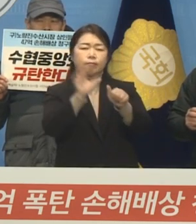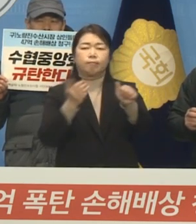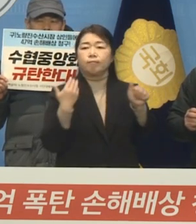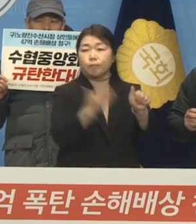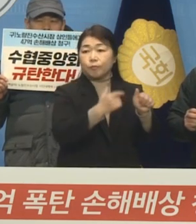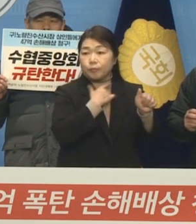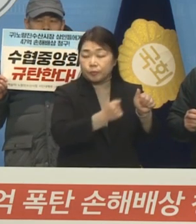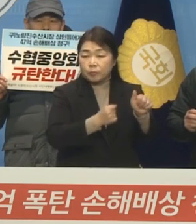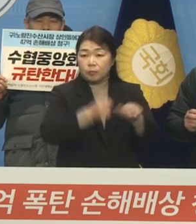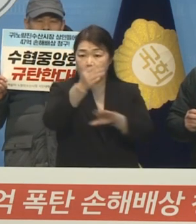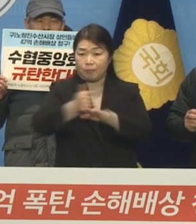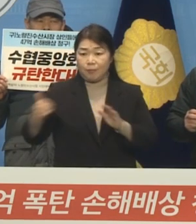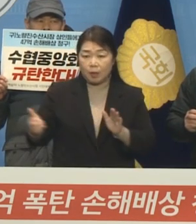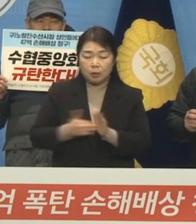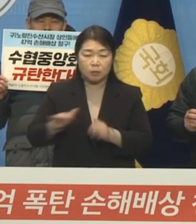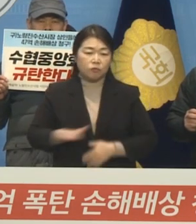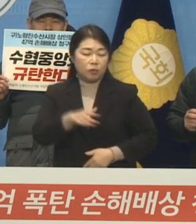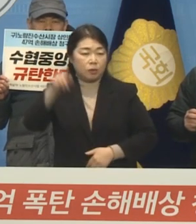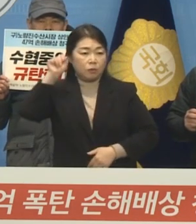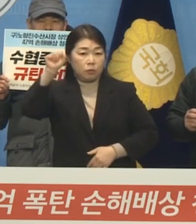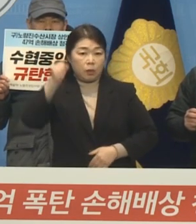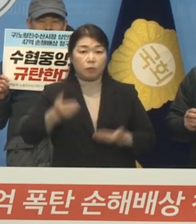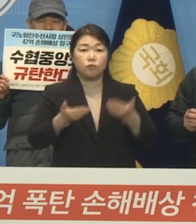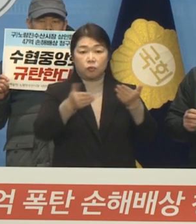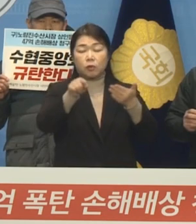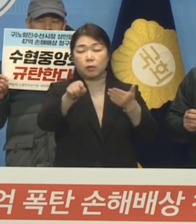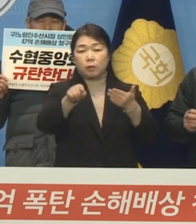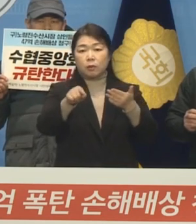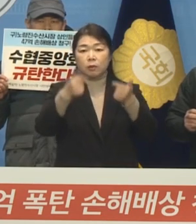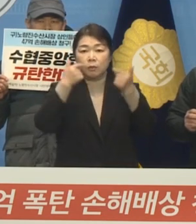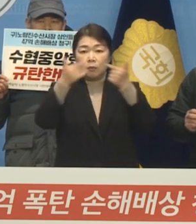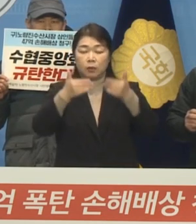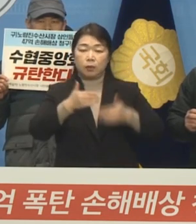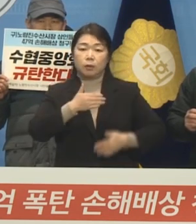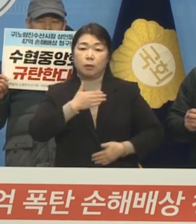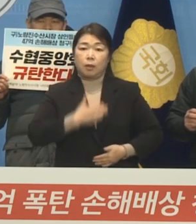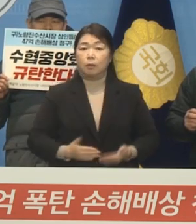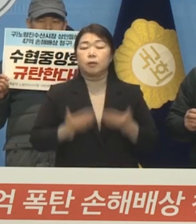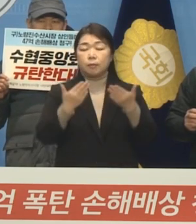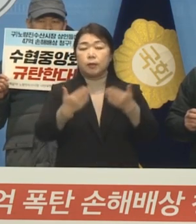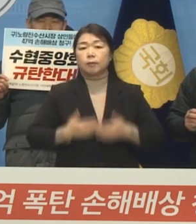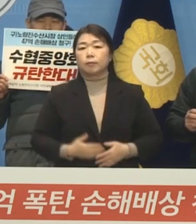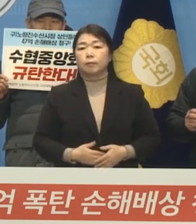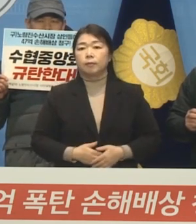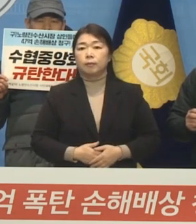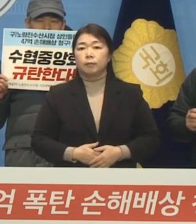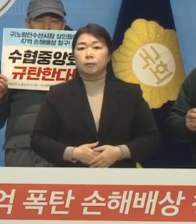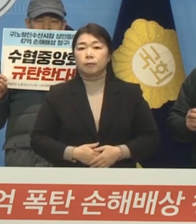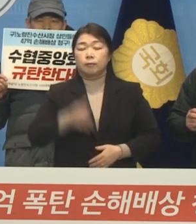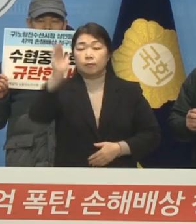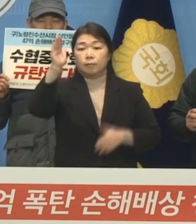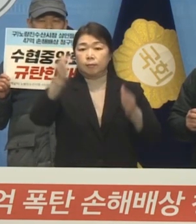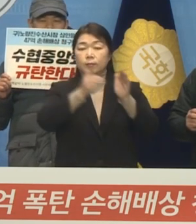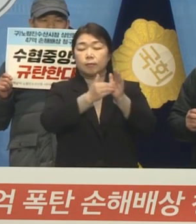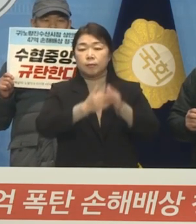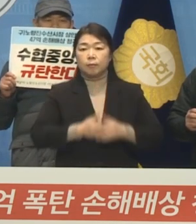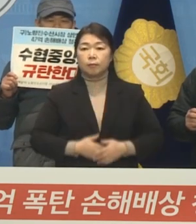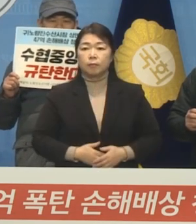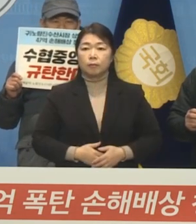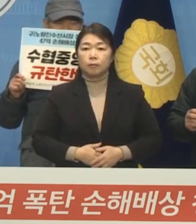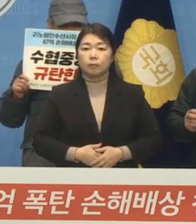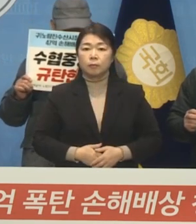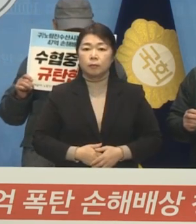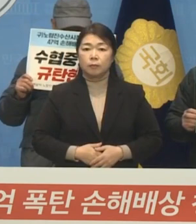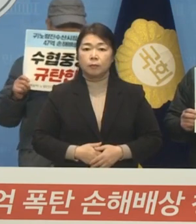규탄하면서 끝까지 투쟁할 것을 오늘 기자분들한테 밝히는 바입니다. 마치도록 하겠습니다.